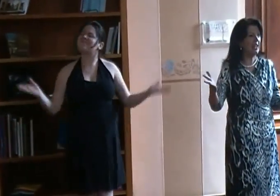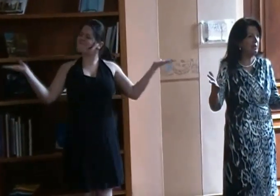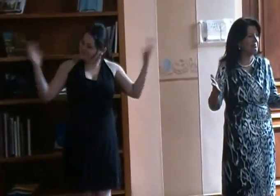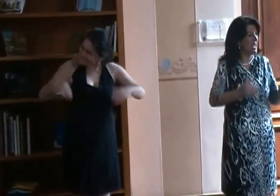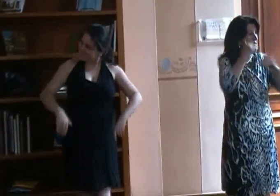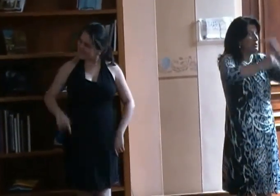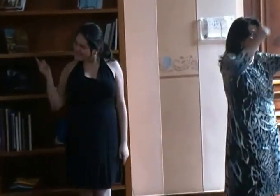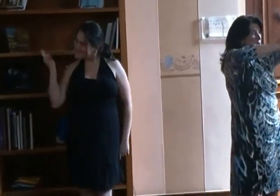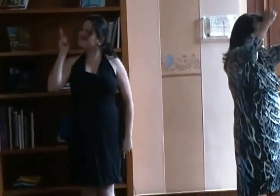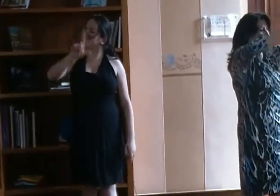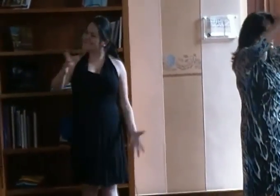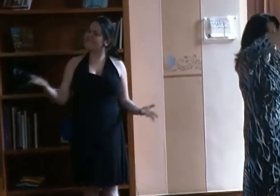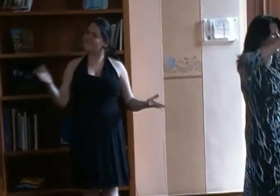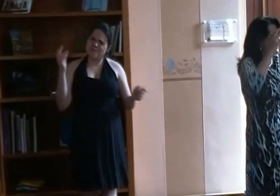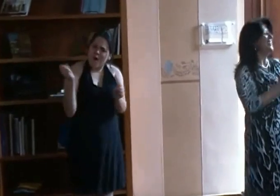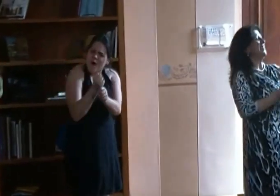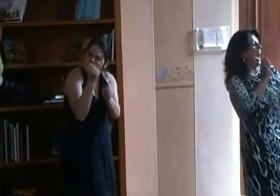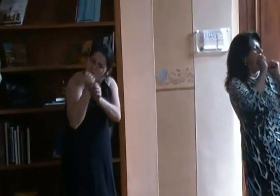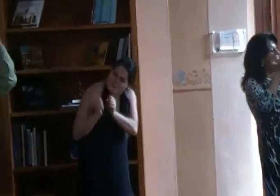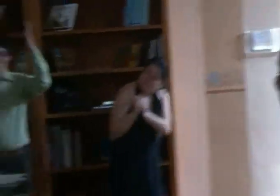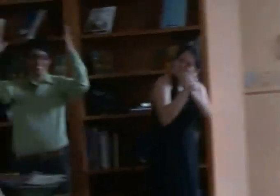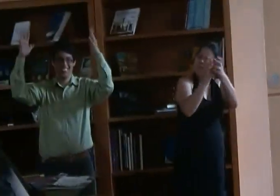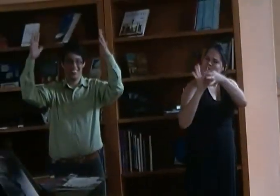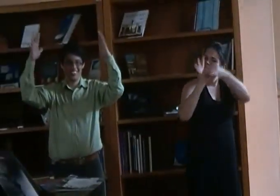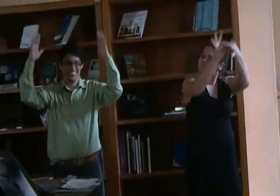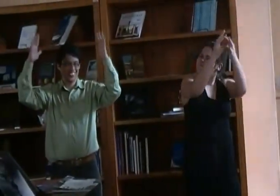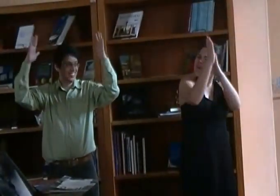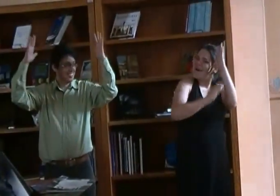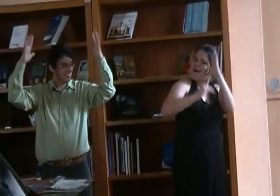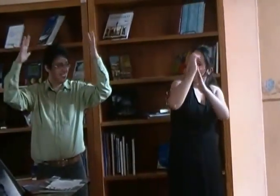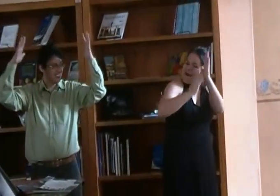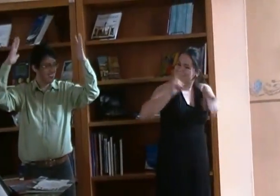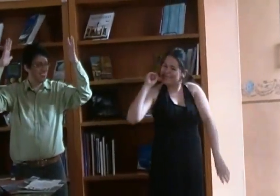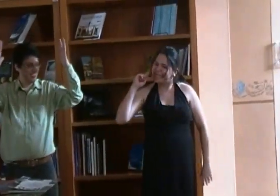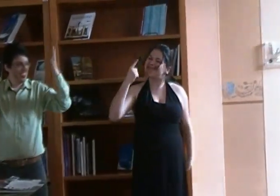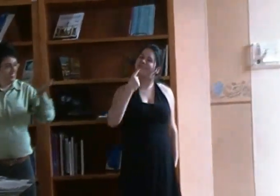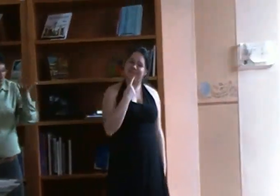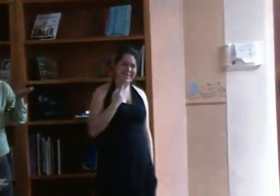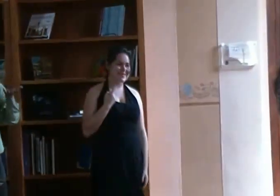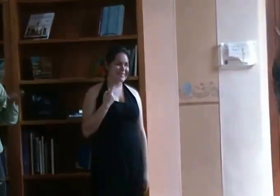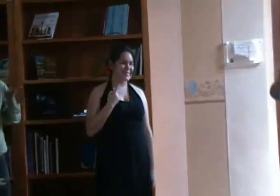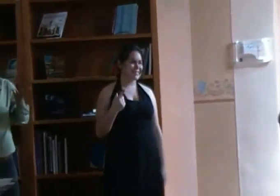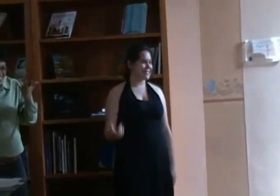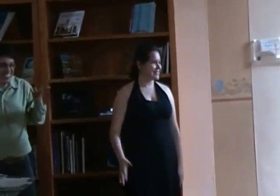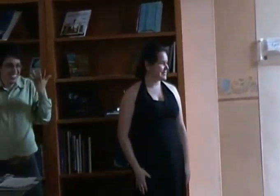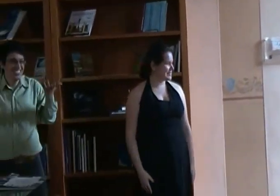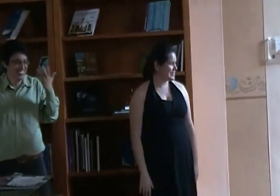Vamos lá então, né? Vamos construir arte surda, né?